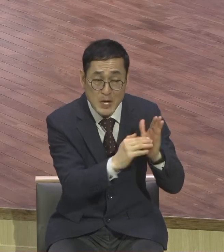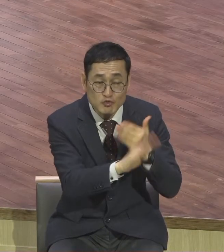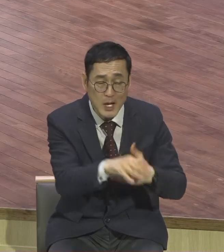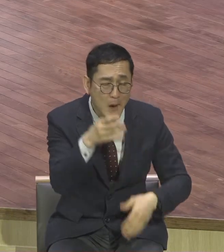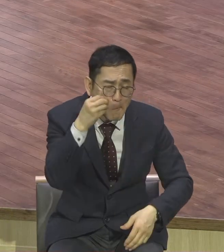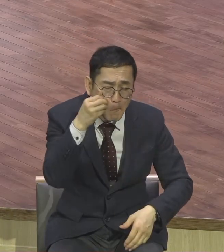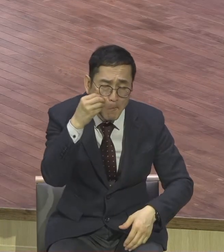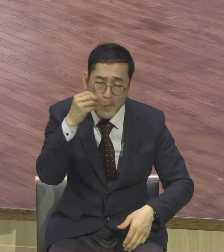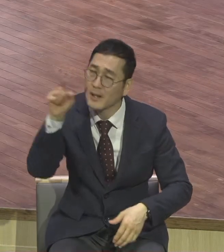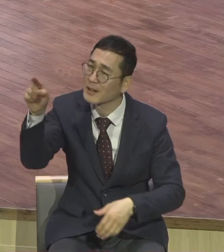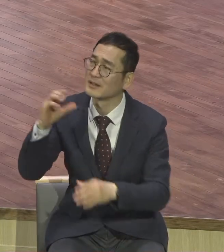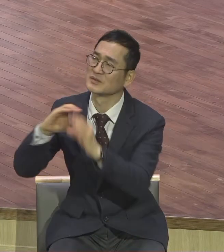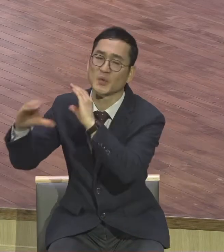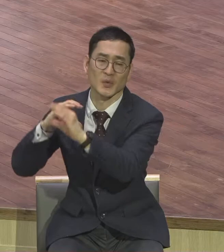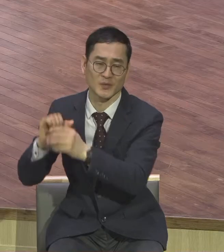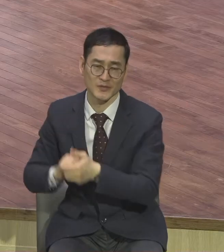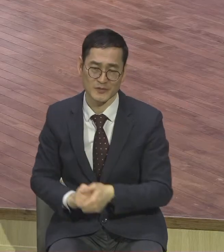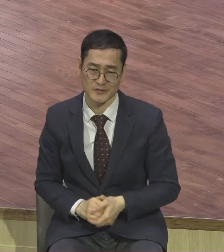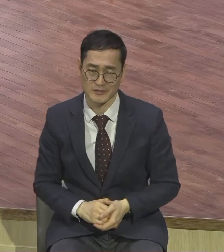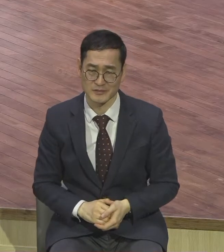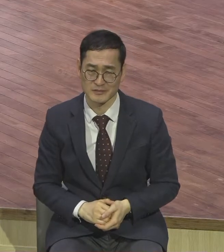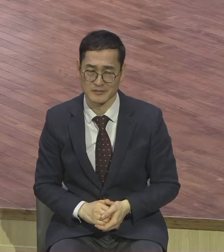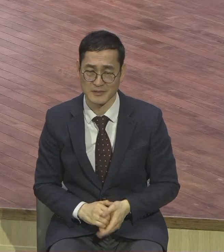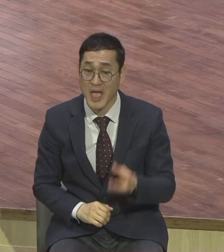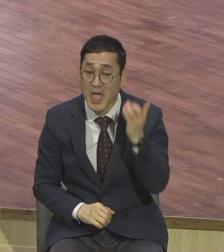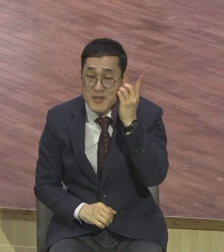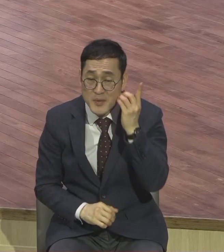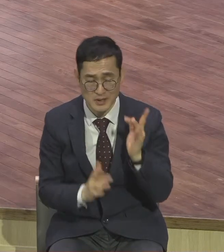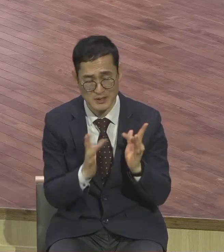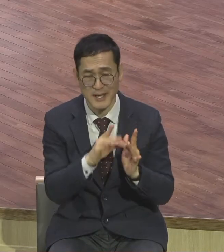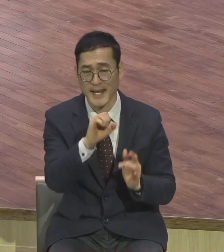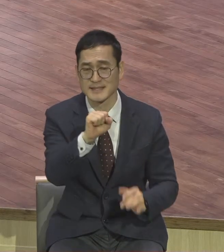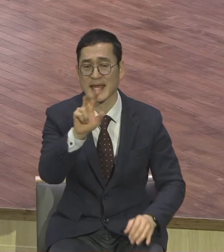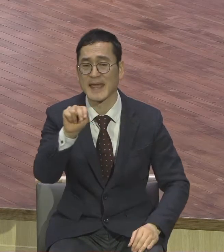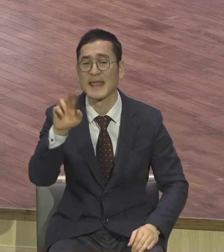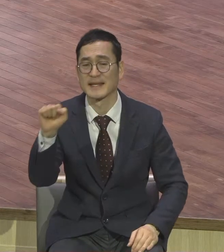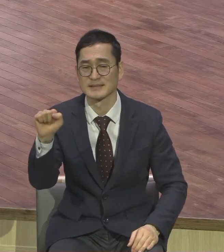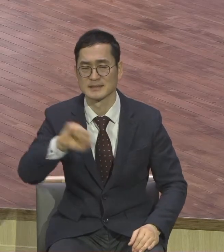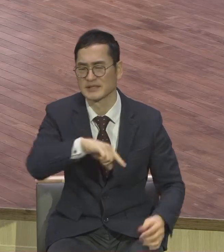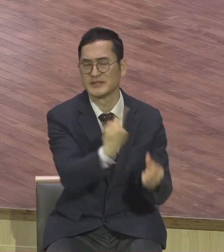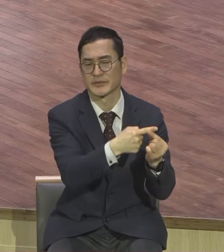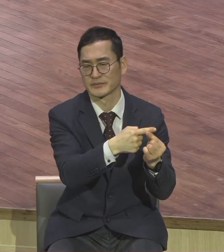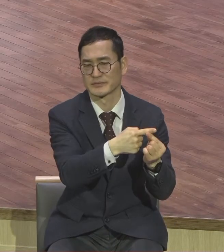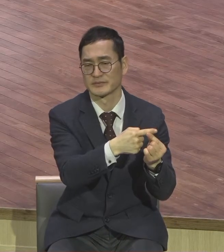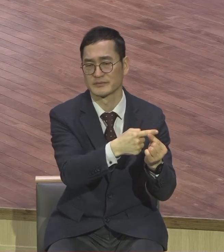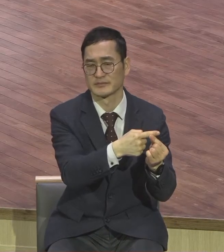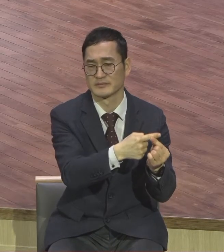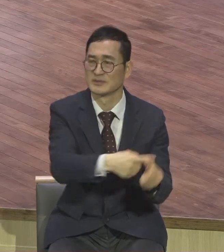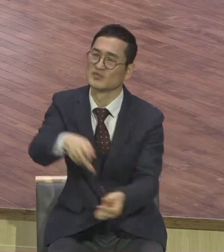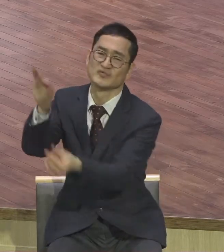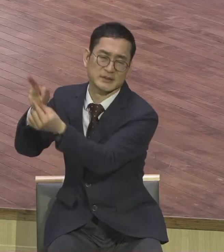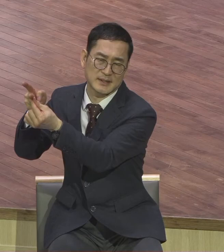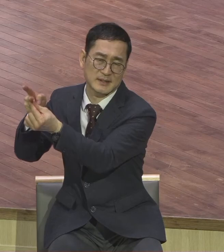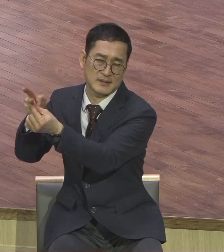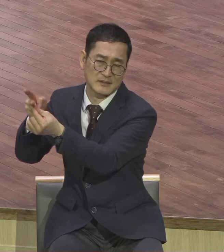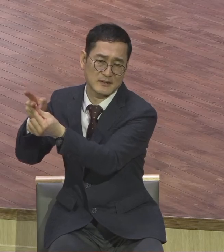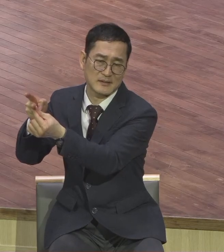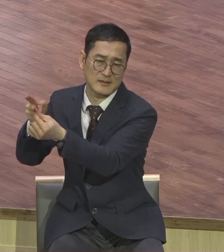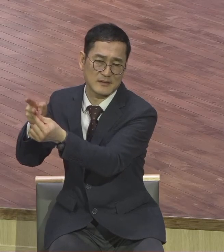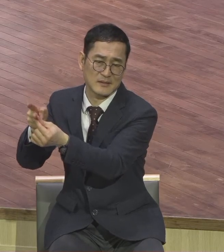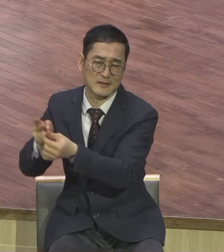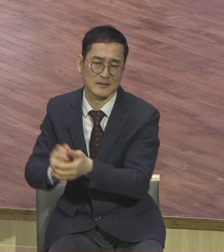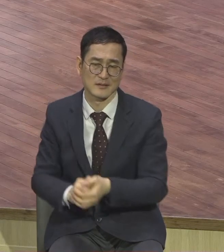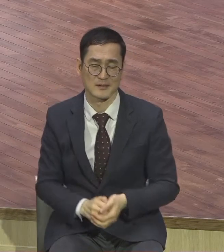뭐냐 핸드폰 SNS SNS가 우순이에요 우순 우리의 삶이 하나님을 향한 24시간이고